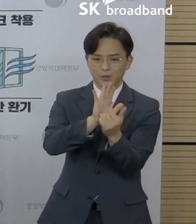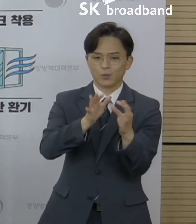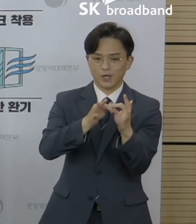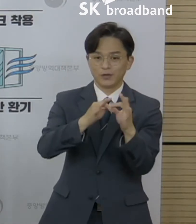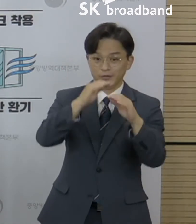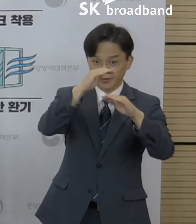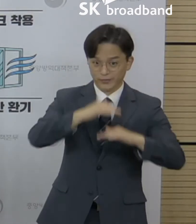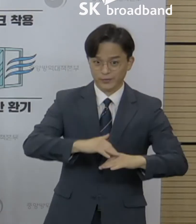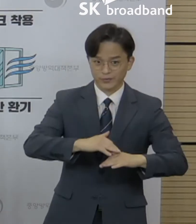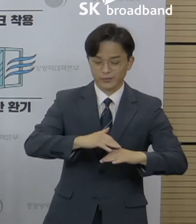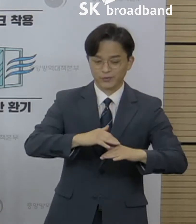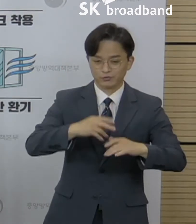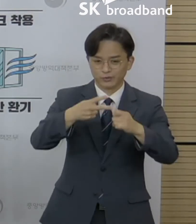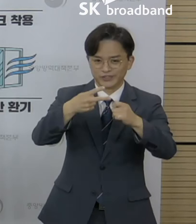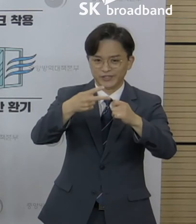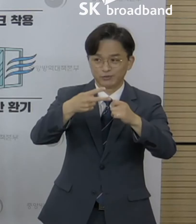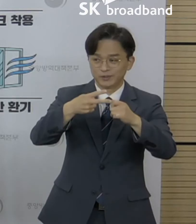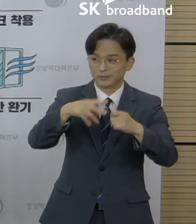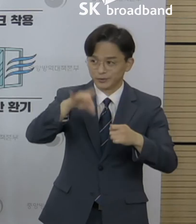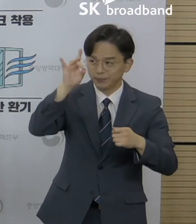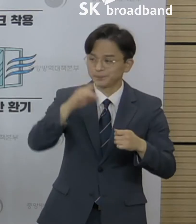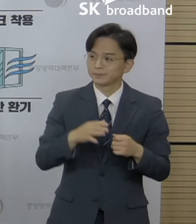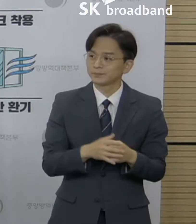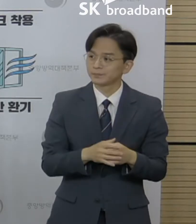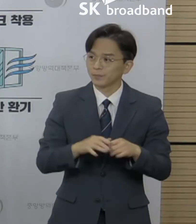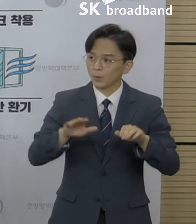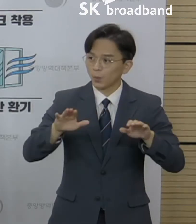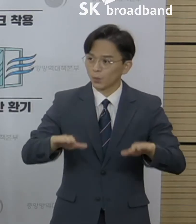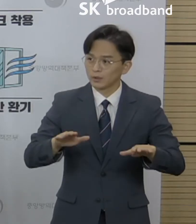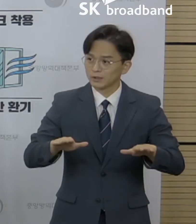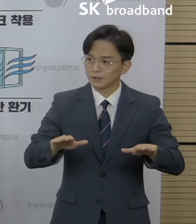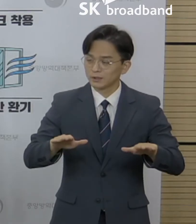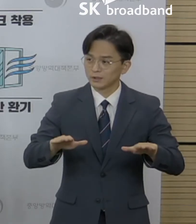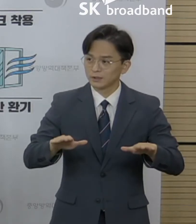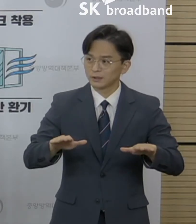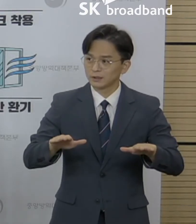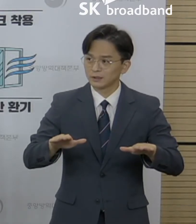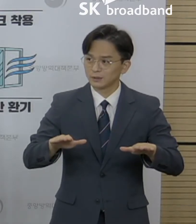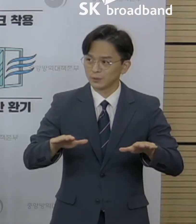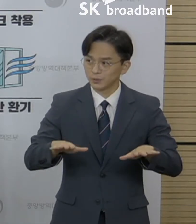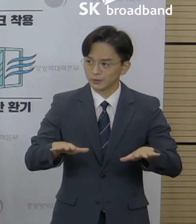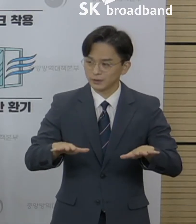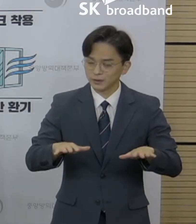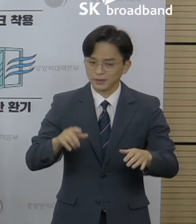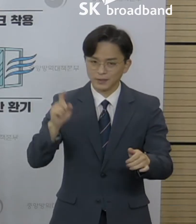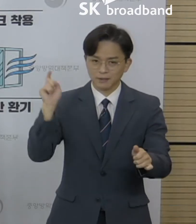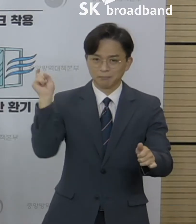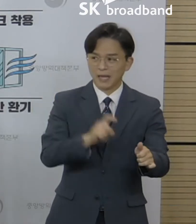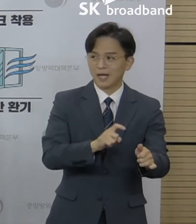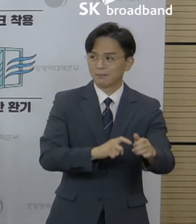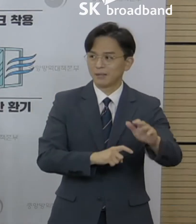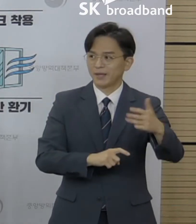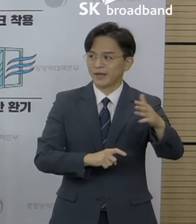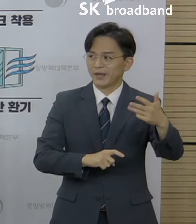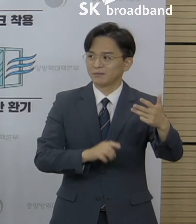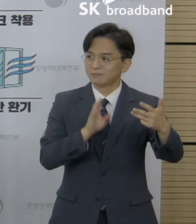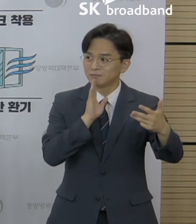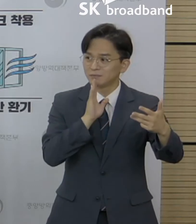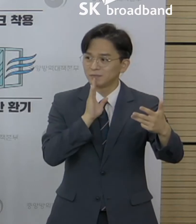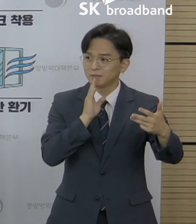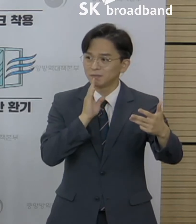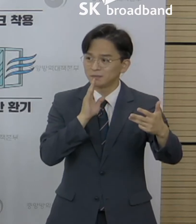두 번째입니다. 오늘 0시 기준 국내 신규 확진자 수가 800명대가 올라서고